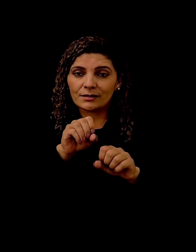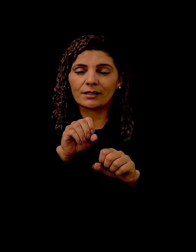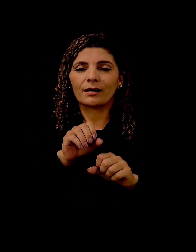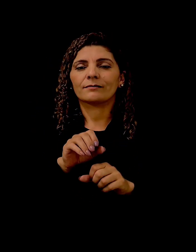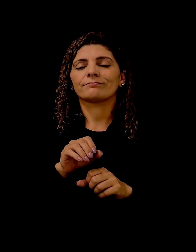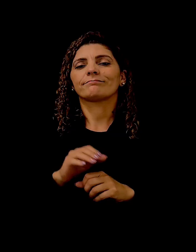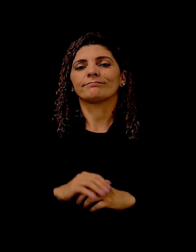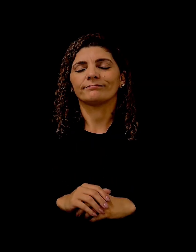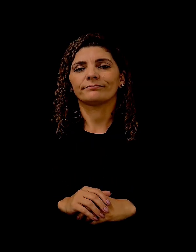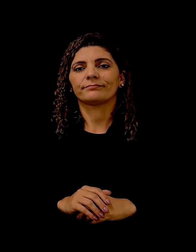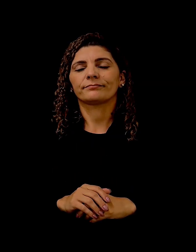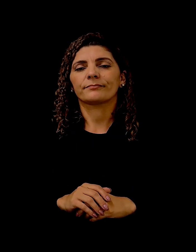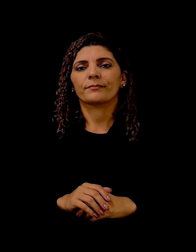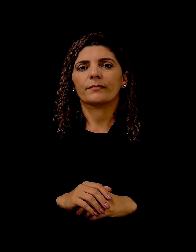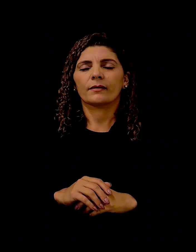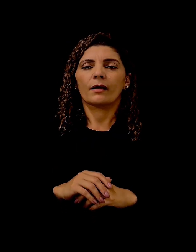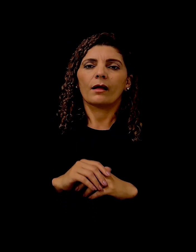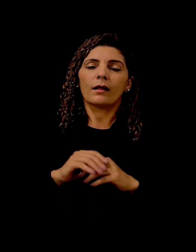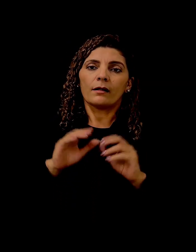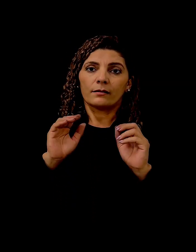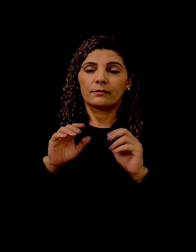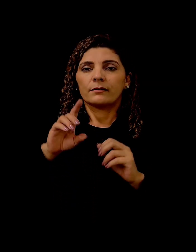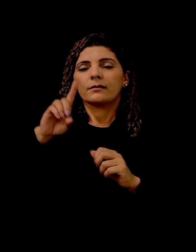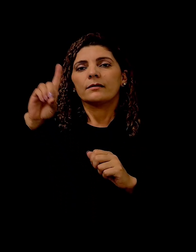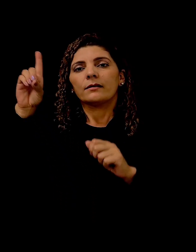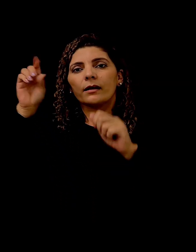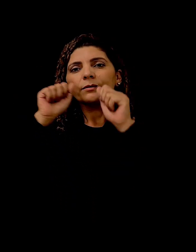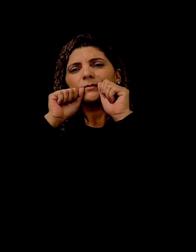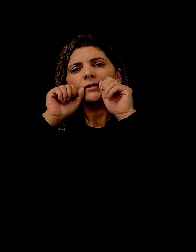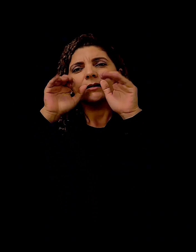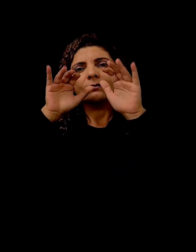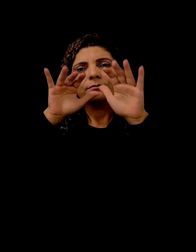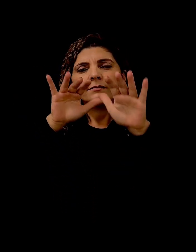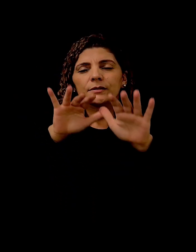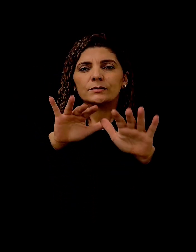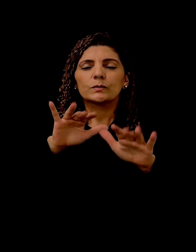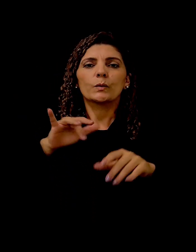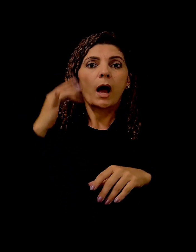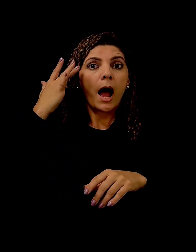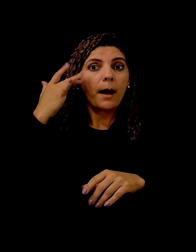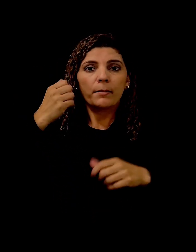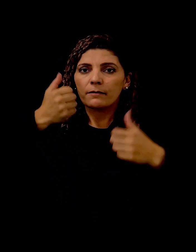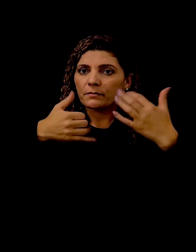Ficamos por aqui. Amanhã estaremos falando mais